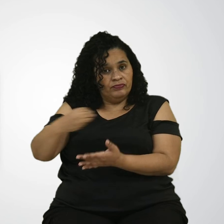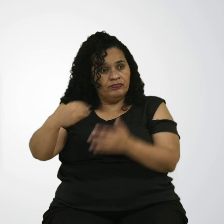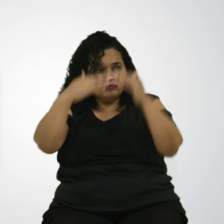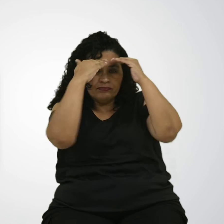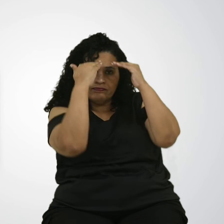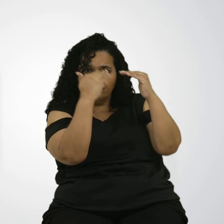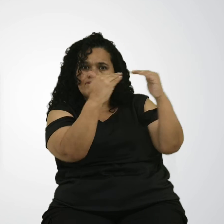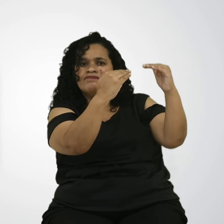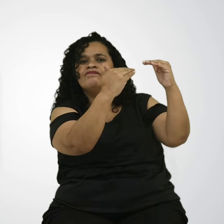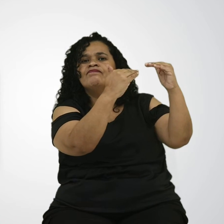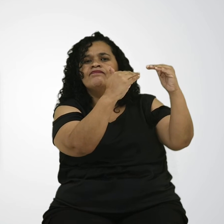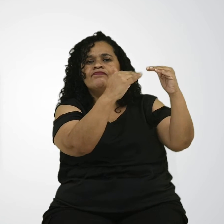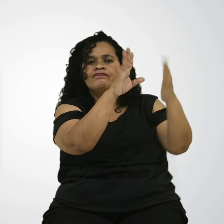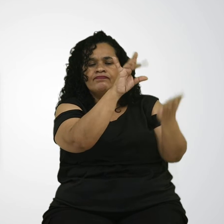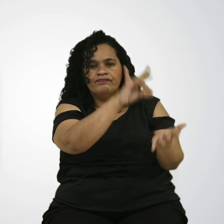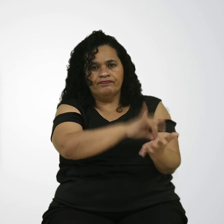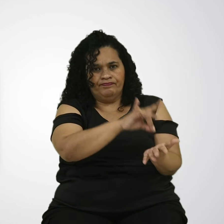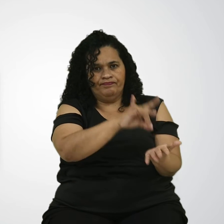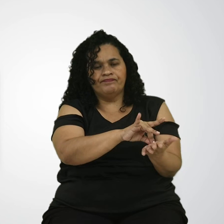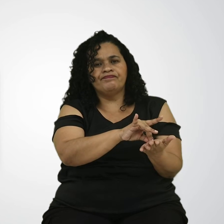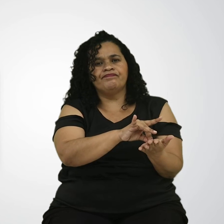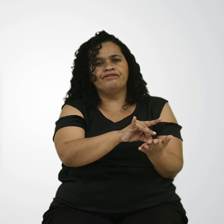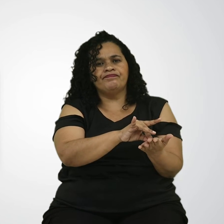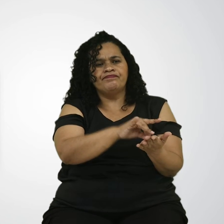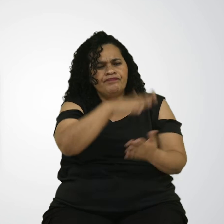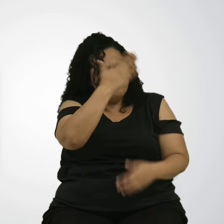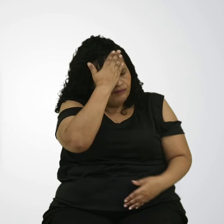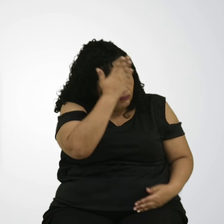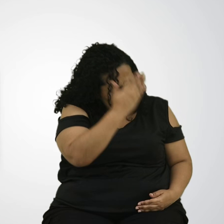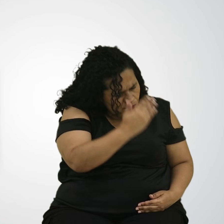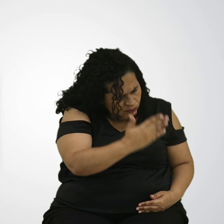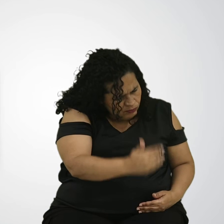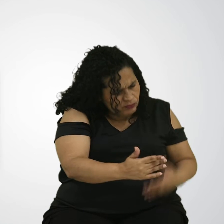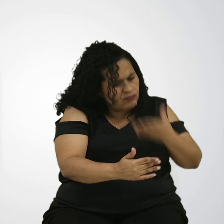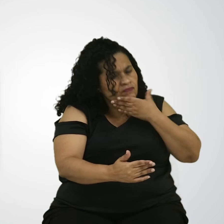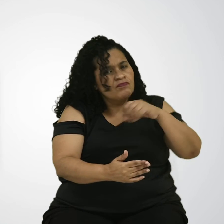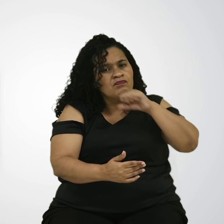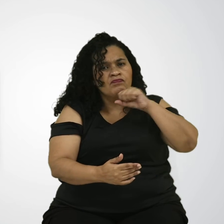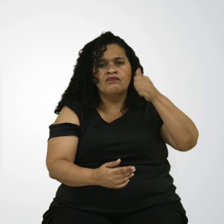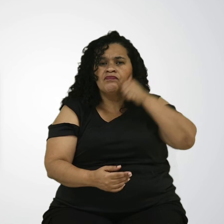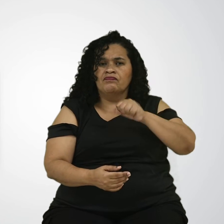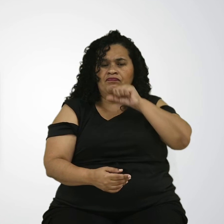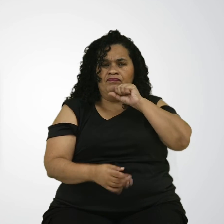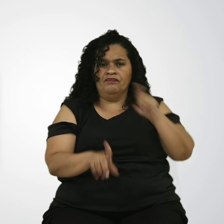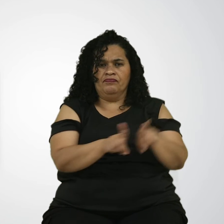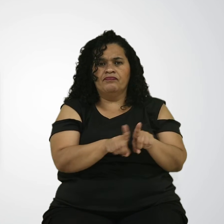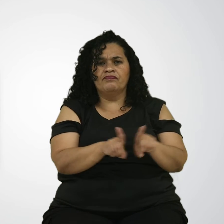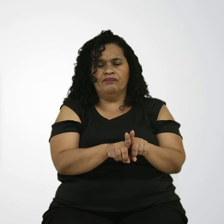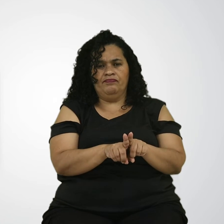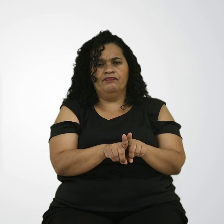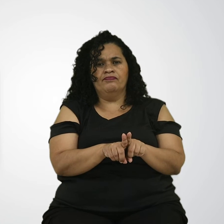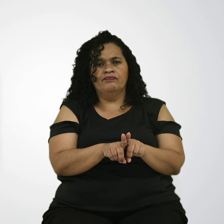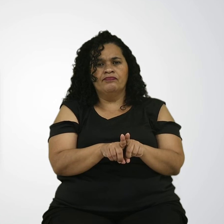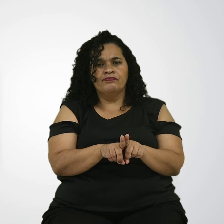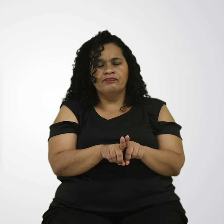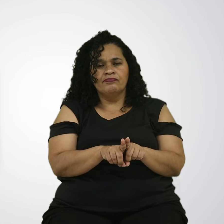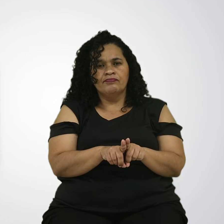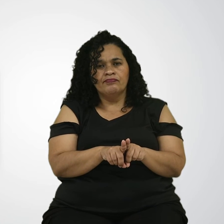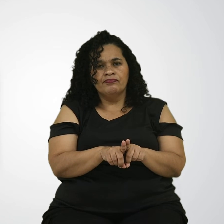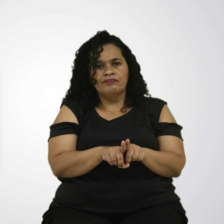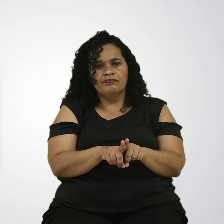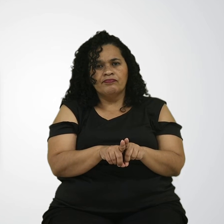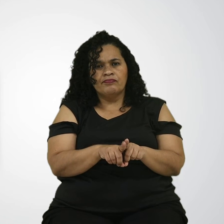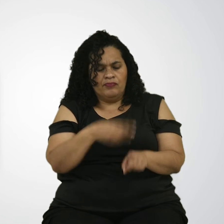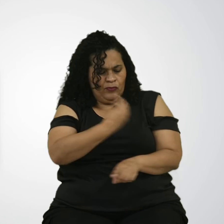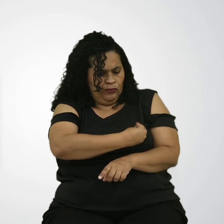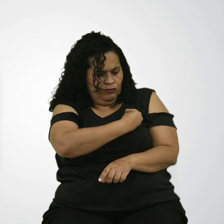se submetem, são honrosos aos seus pais, né? Que não sabem tudo da